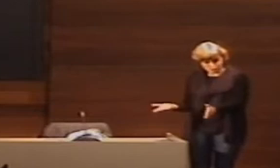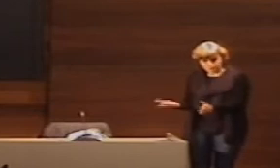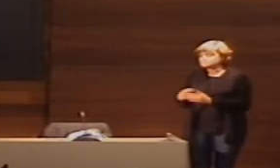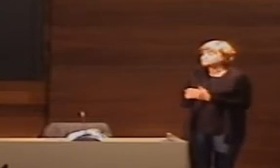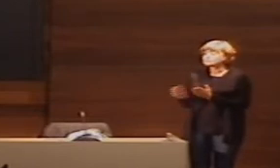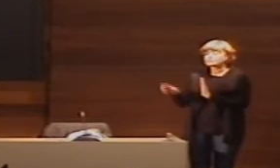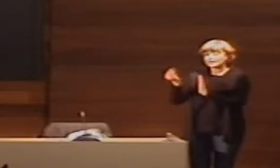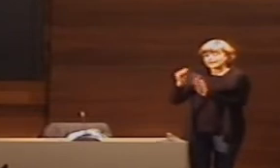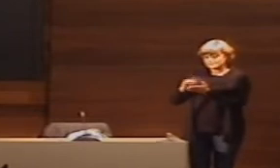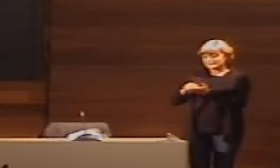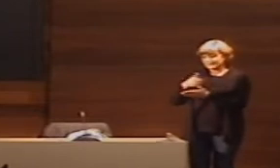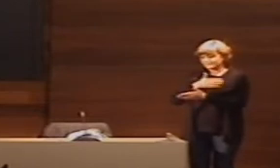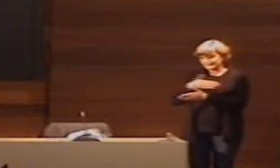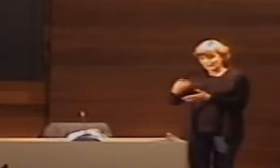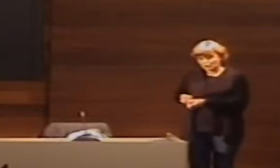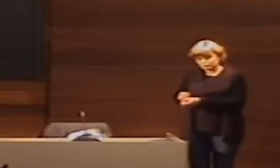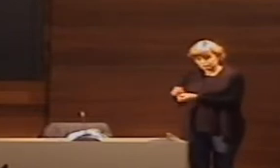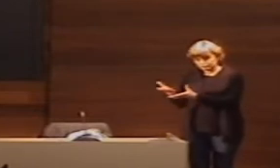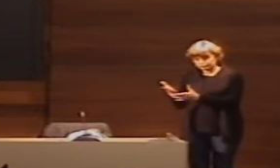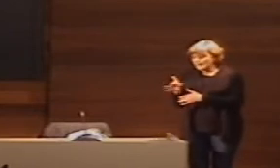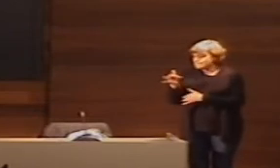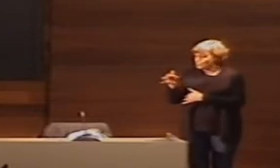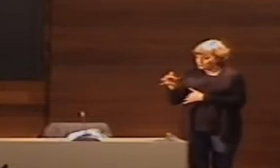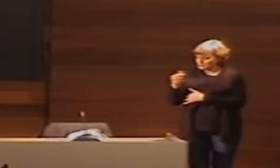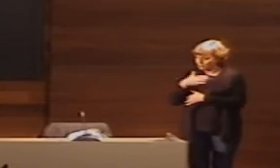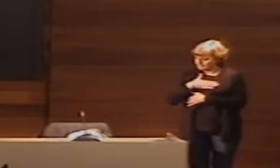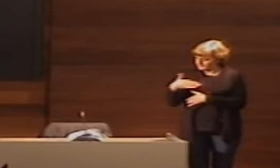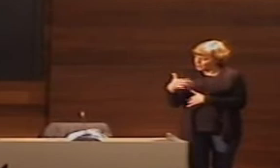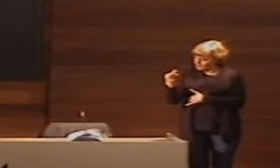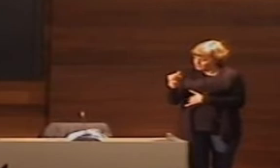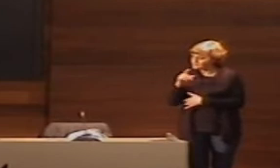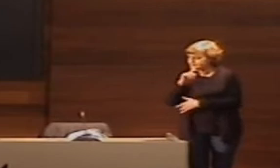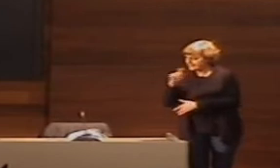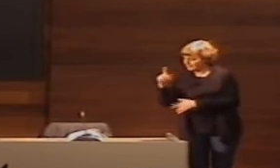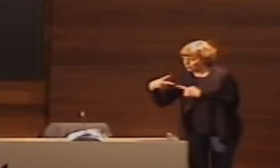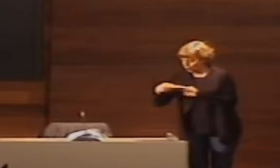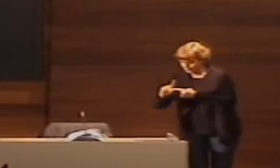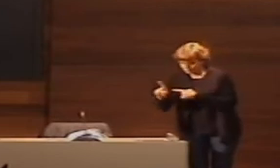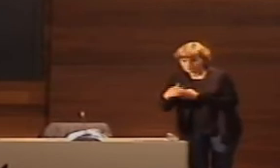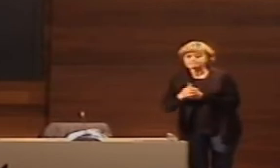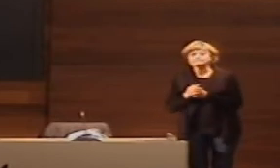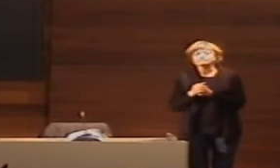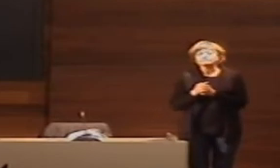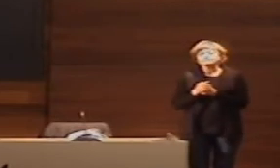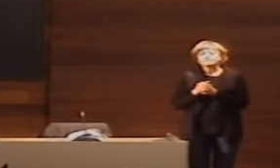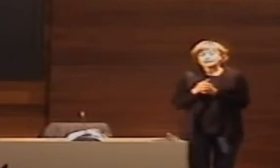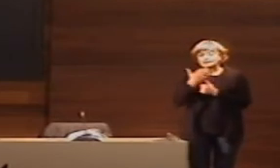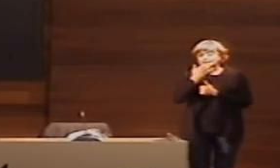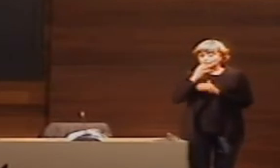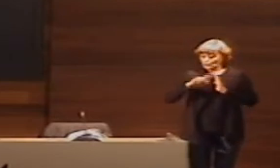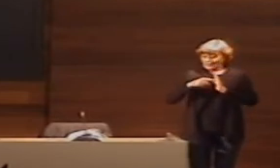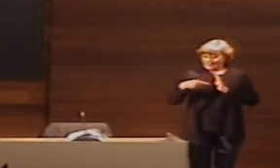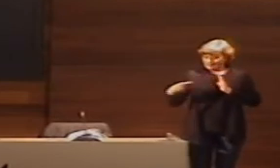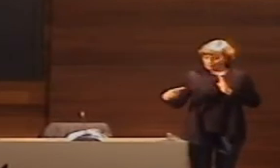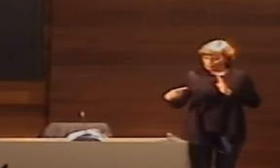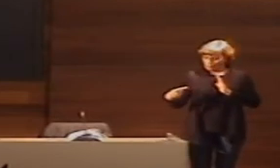terminar con una intervención positiva, ¿eh? Que en Guipúzcoa, pues sí que los últimos años han sido